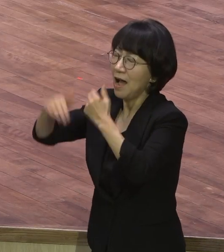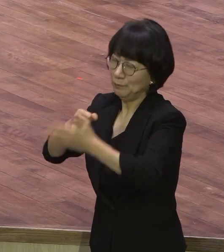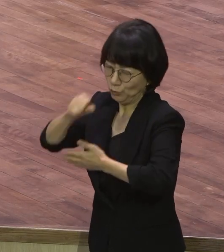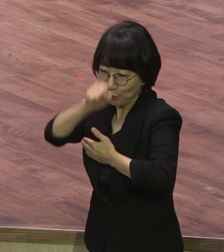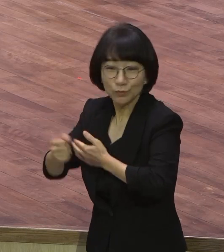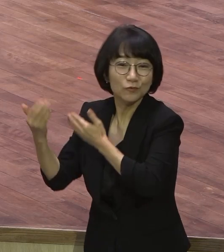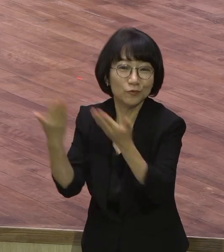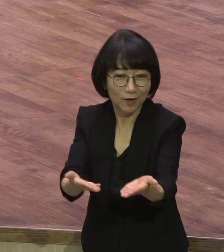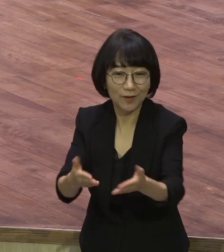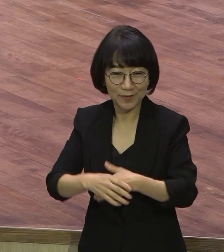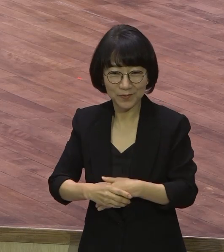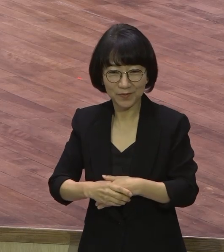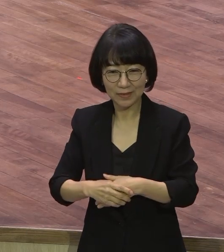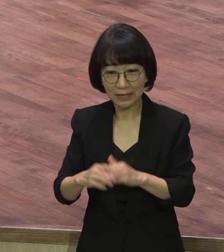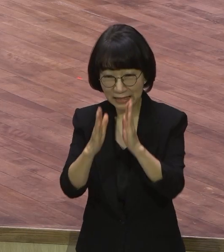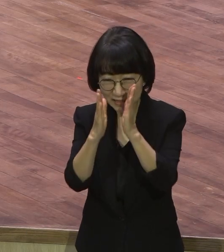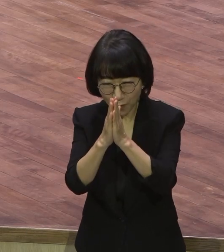기도는 쉬운 거예요.